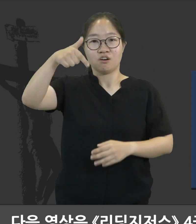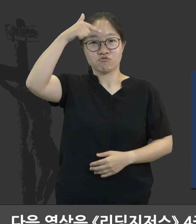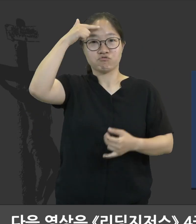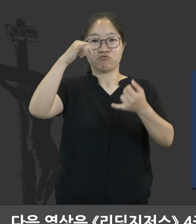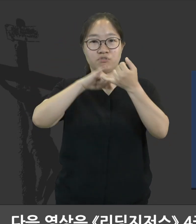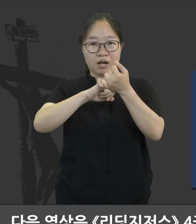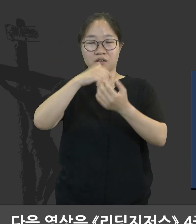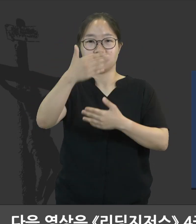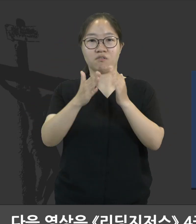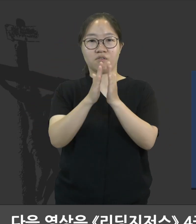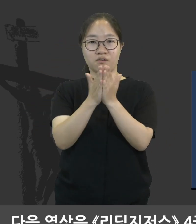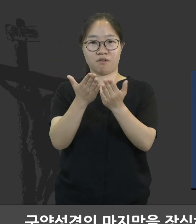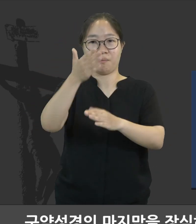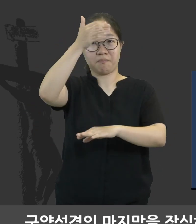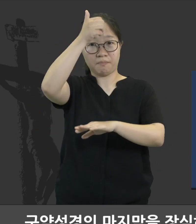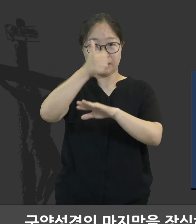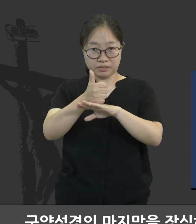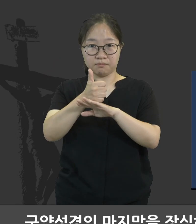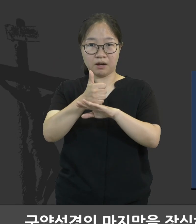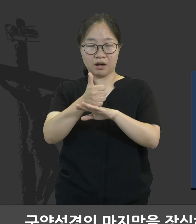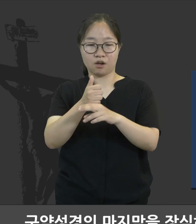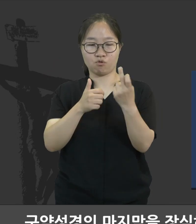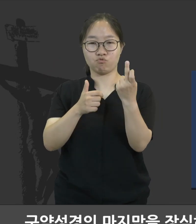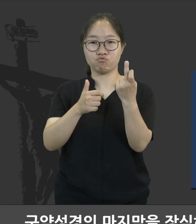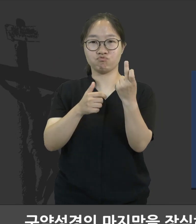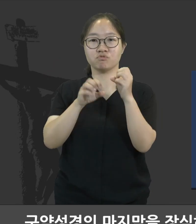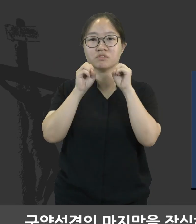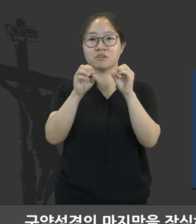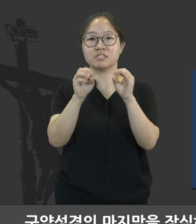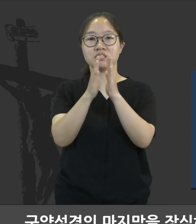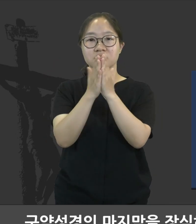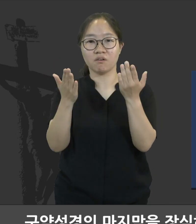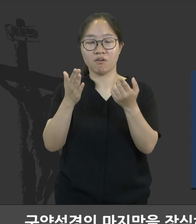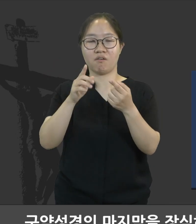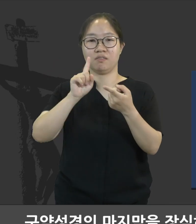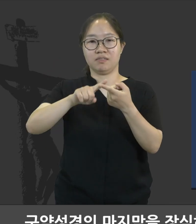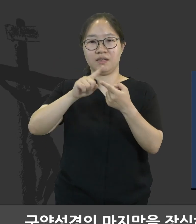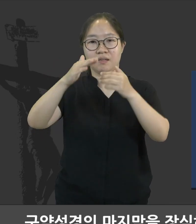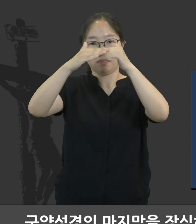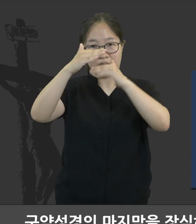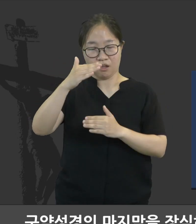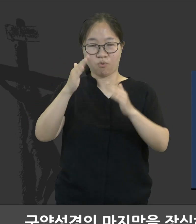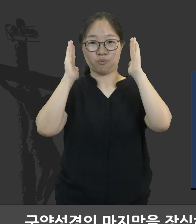12권의 선지서가 전하는 메시지를 함께 알아보도록 하겠습니다.